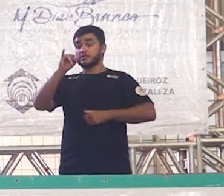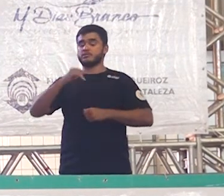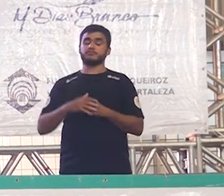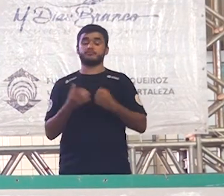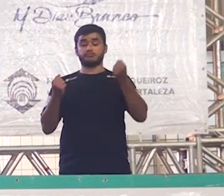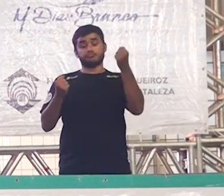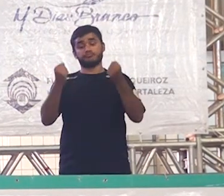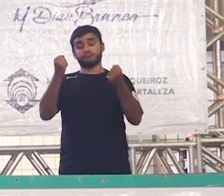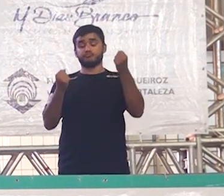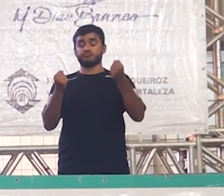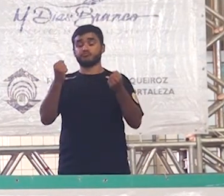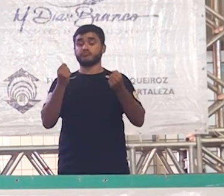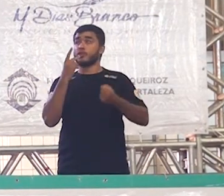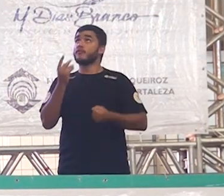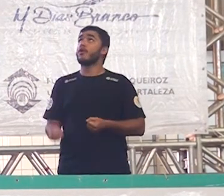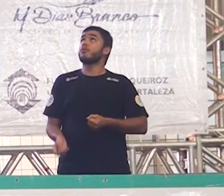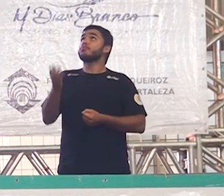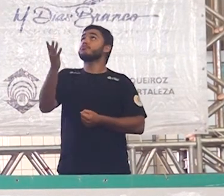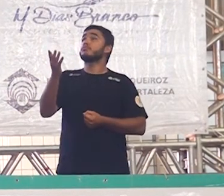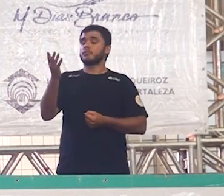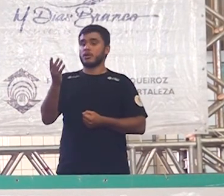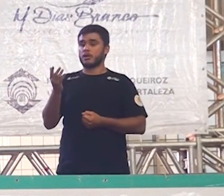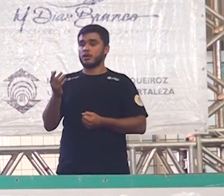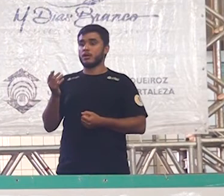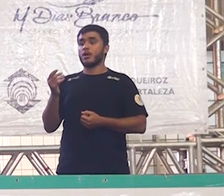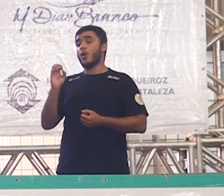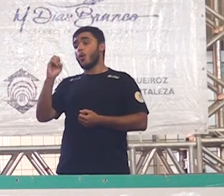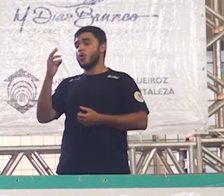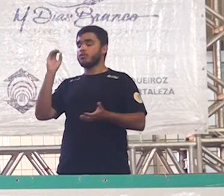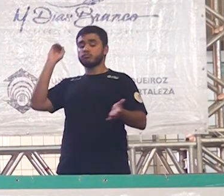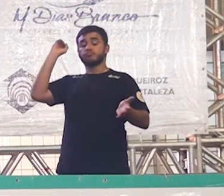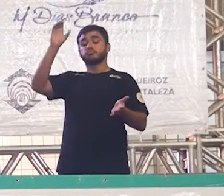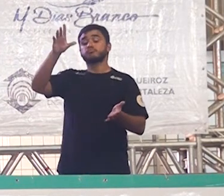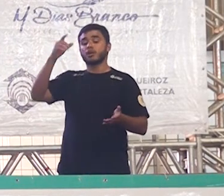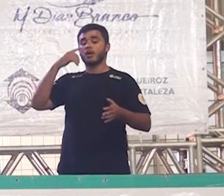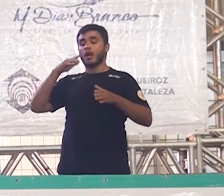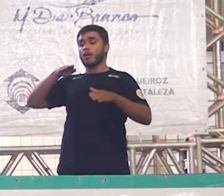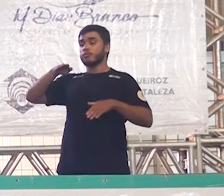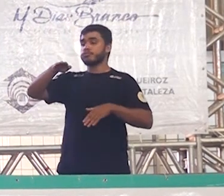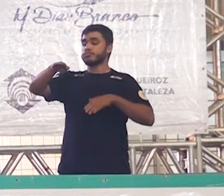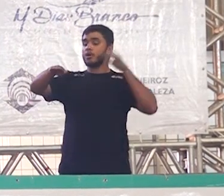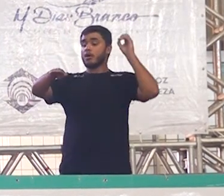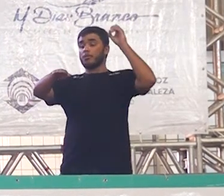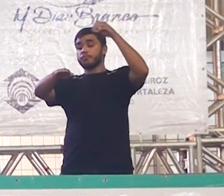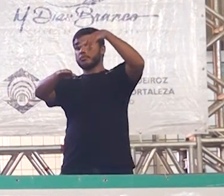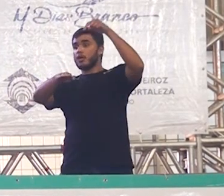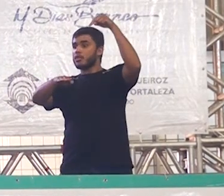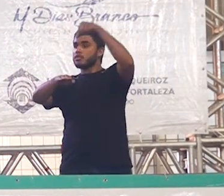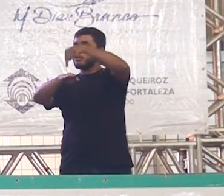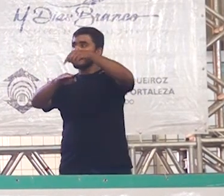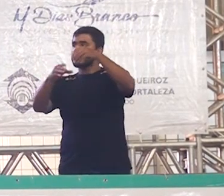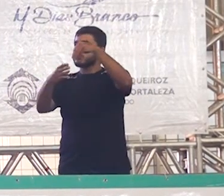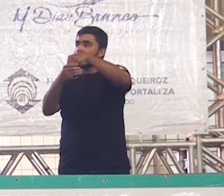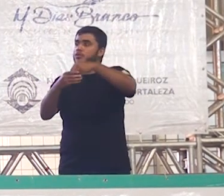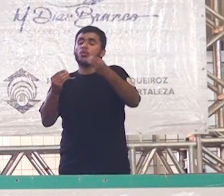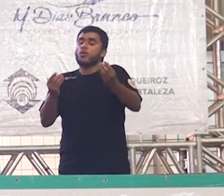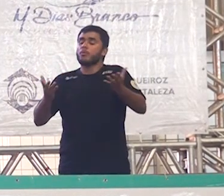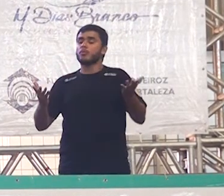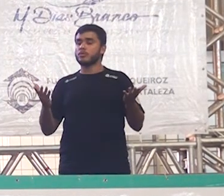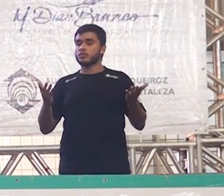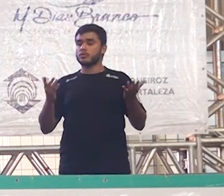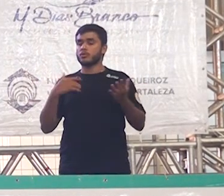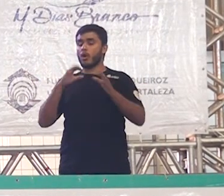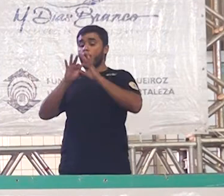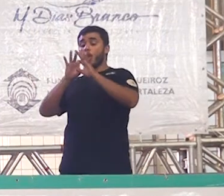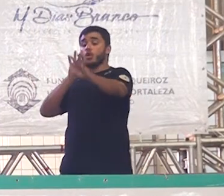uma bolinha e a bolinha deveria cair dentro do carro. Qual era a distância que o carro deveria estar para ele começar a lançar a